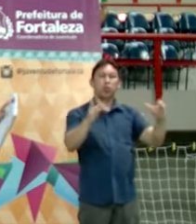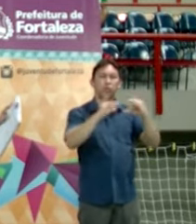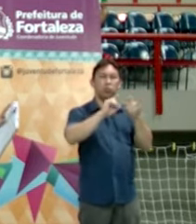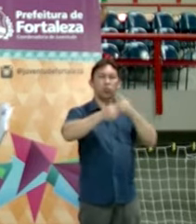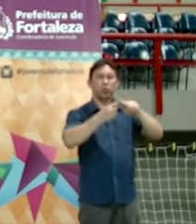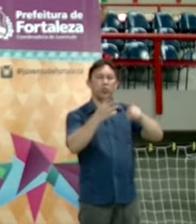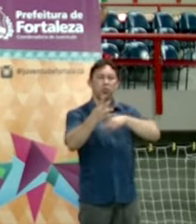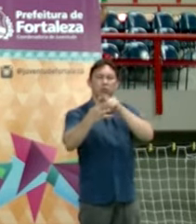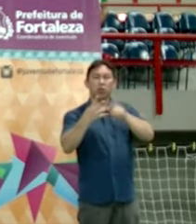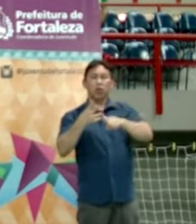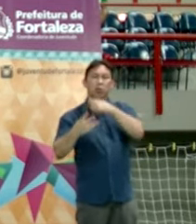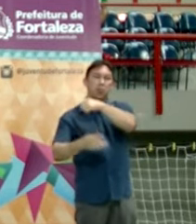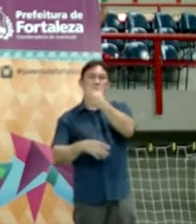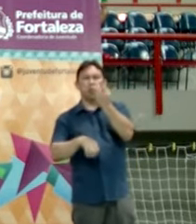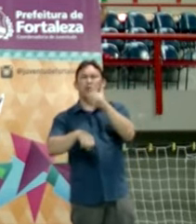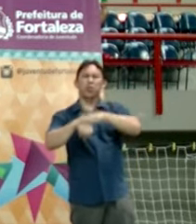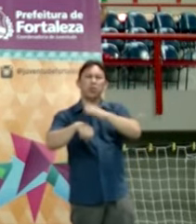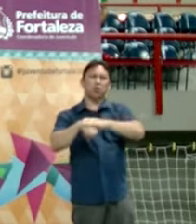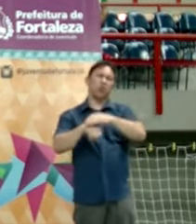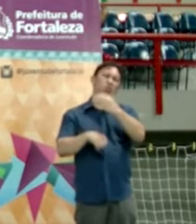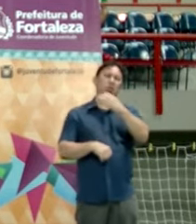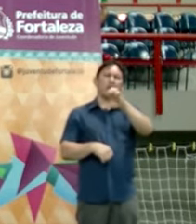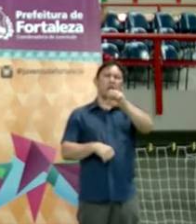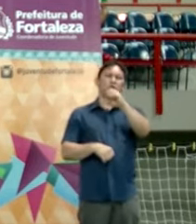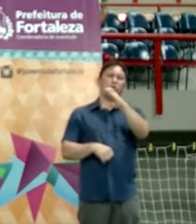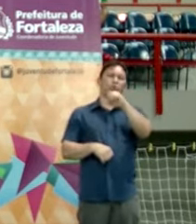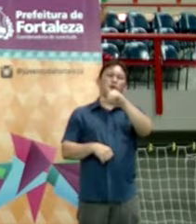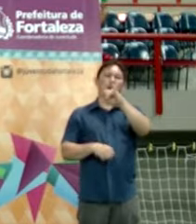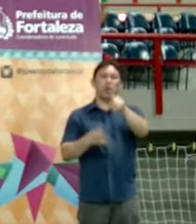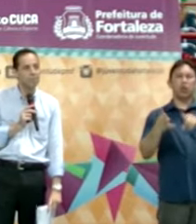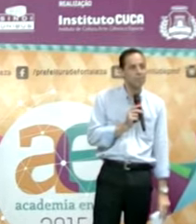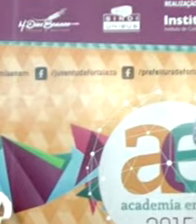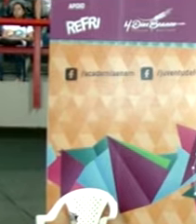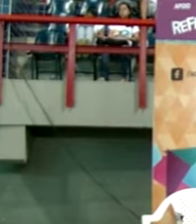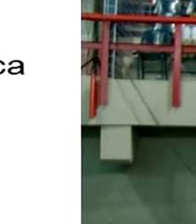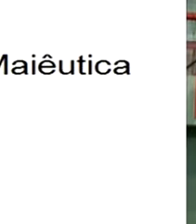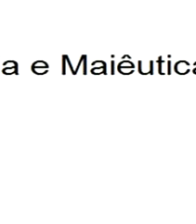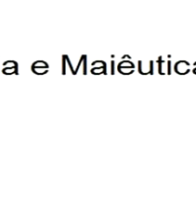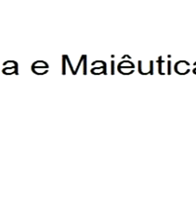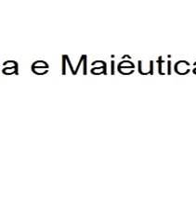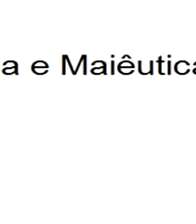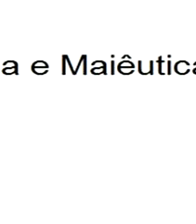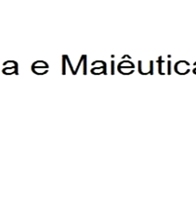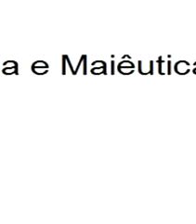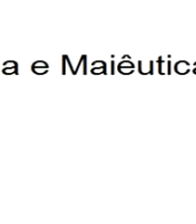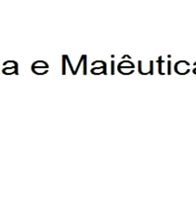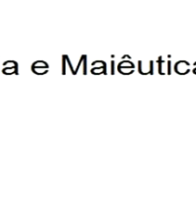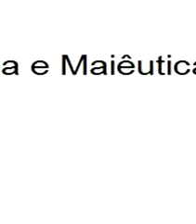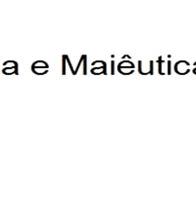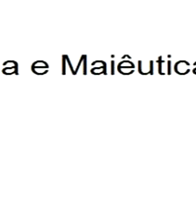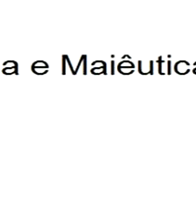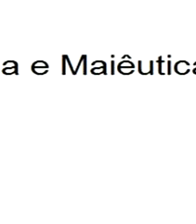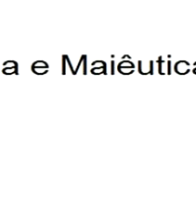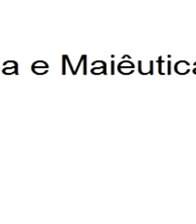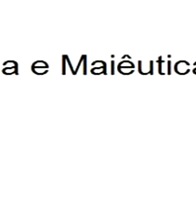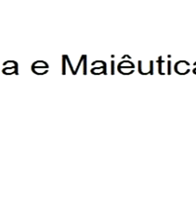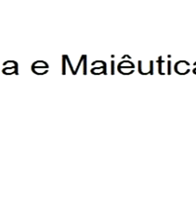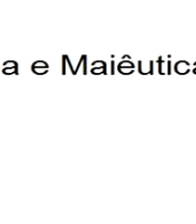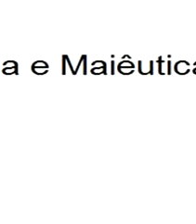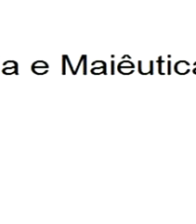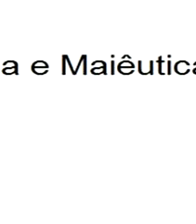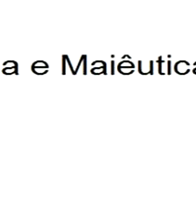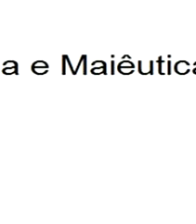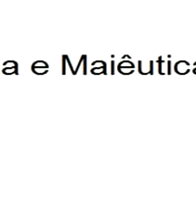gente pega a escolástica e a patrística e fecha a nossa conversa de hoje. Tá legal? Vamos lá. Pessoal, quando a gente fala